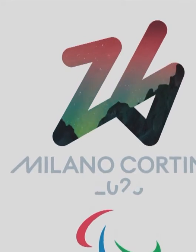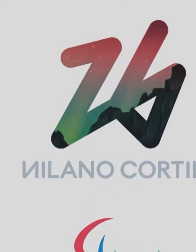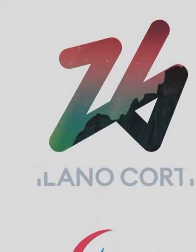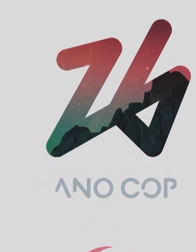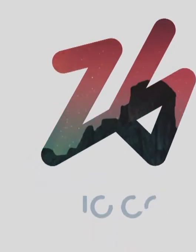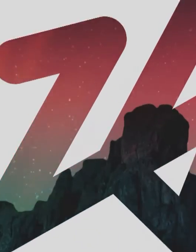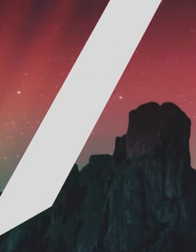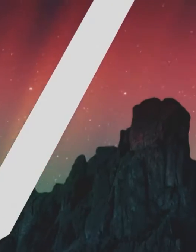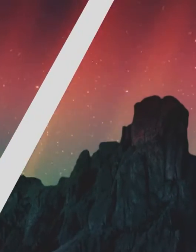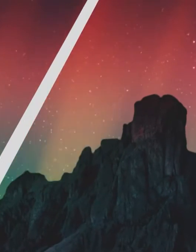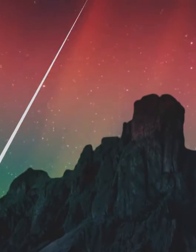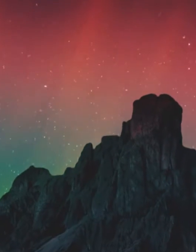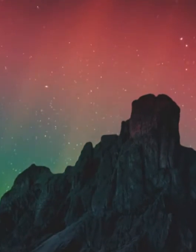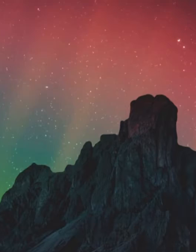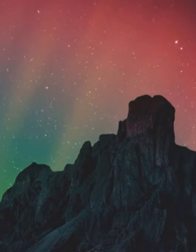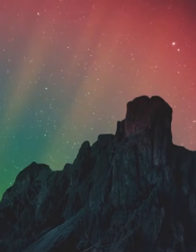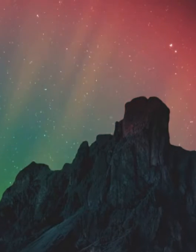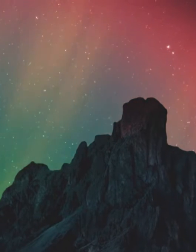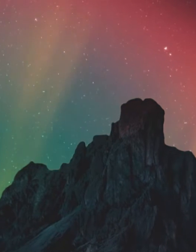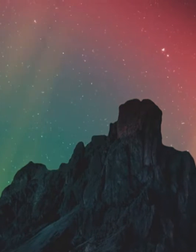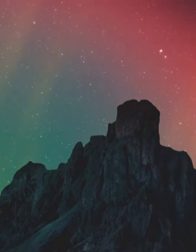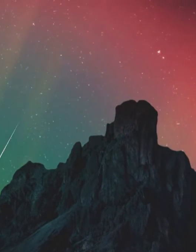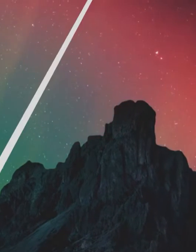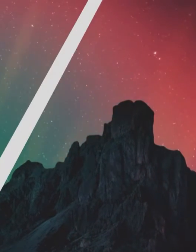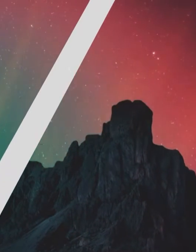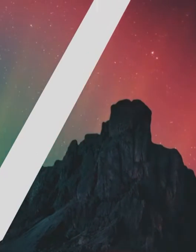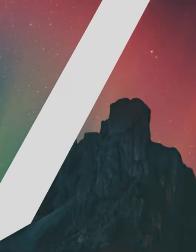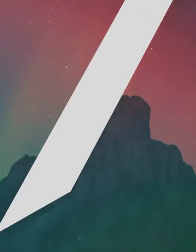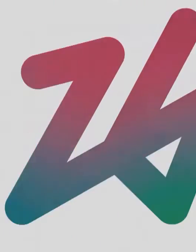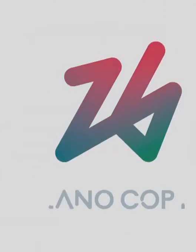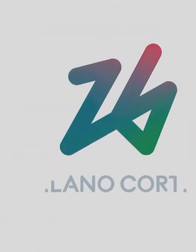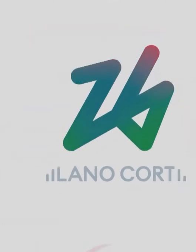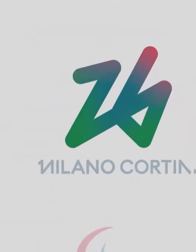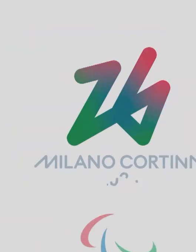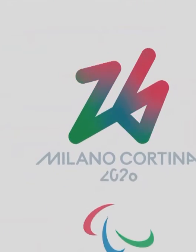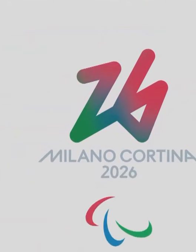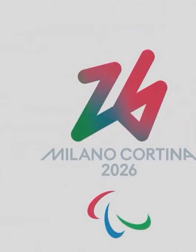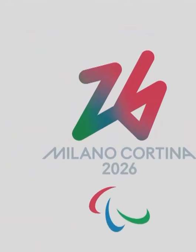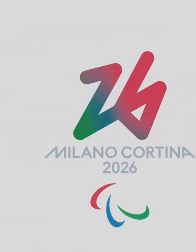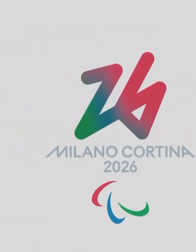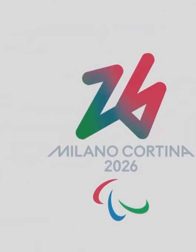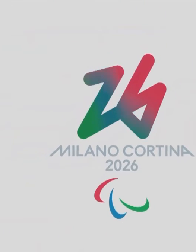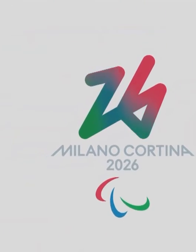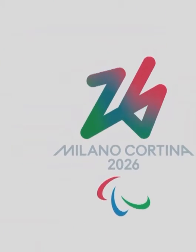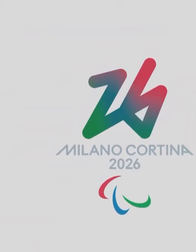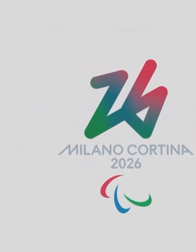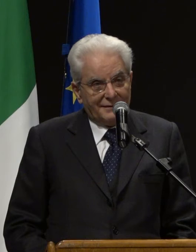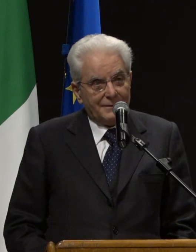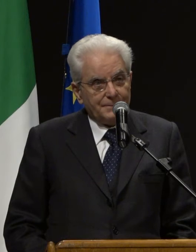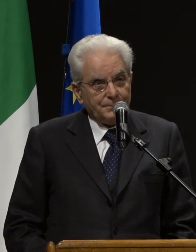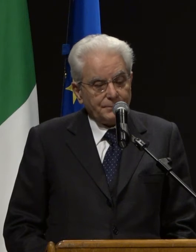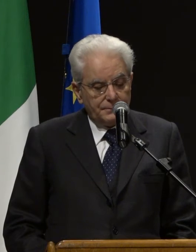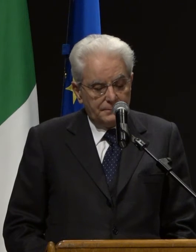programma un futuro post pandemico il comitato organizzatore delle olimpiadi del 2020 6 incontrerà il presidente della